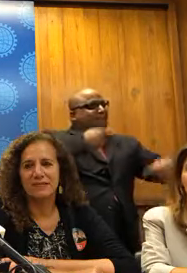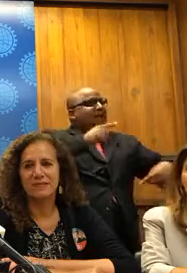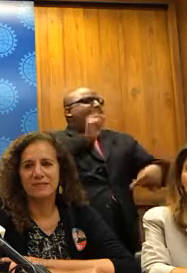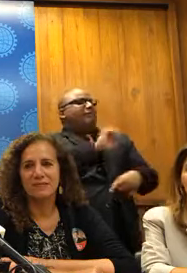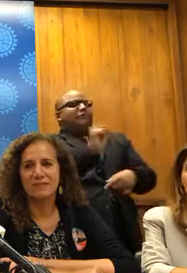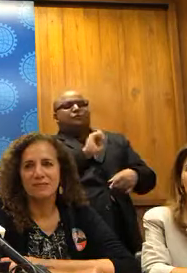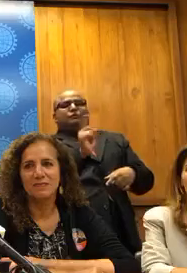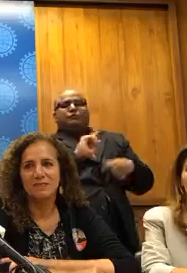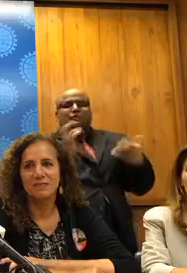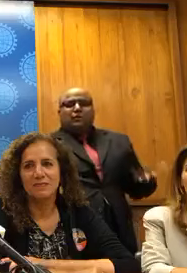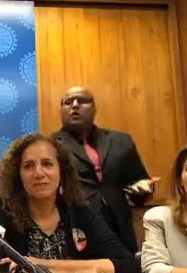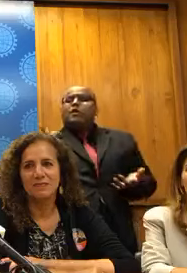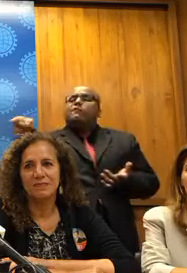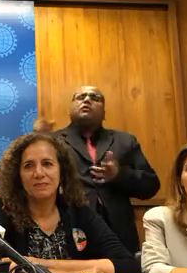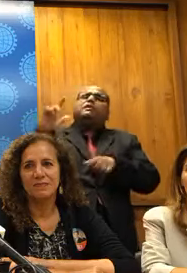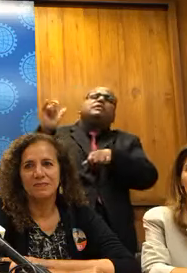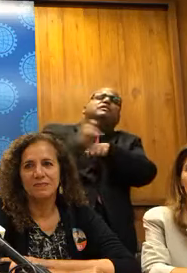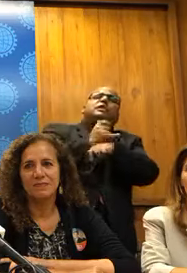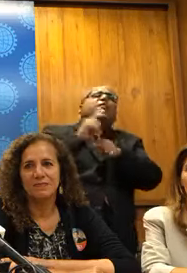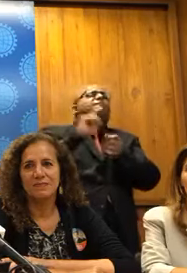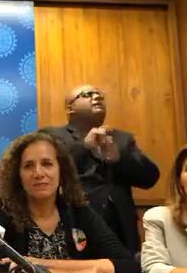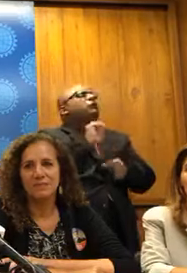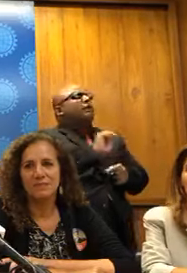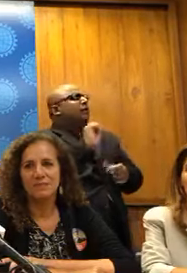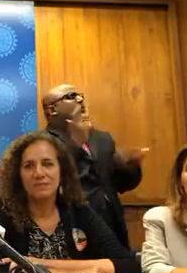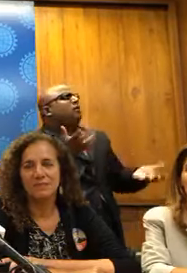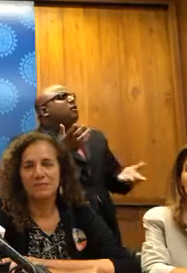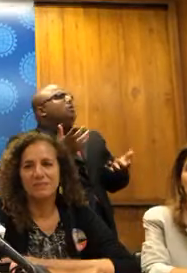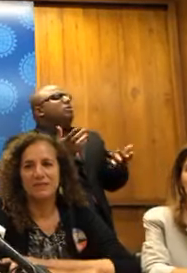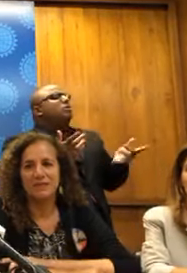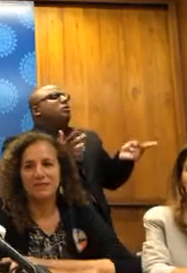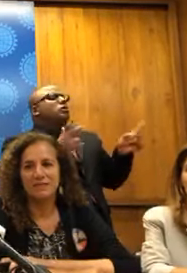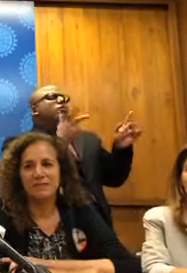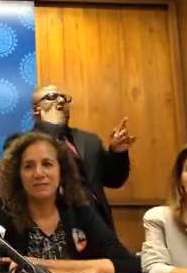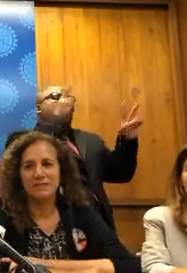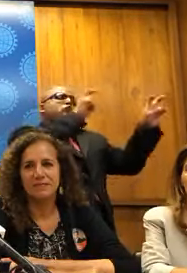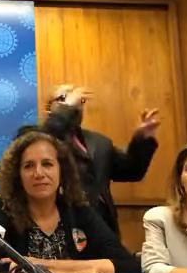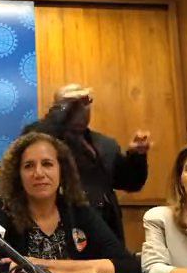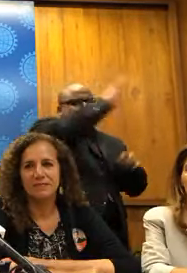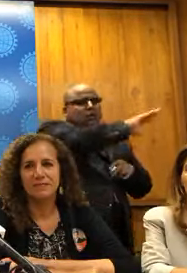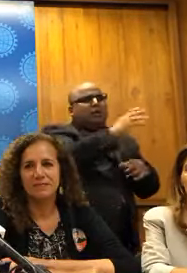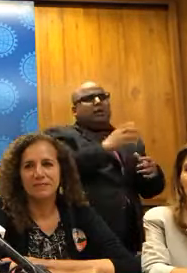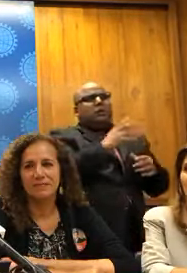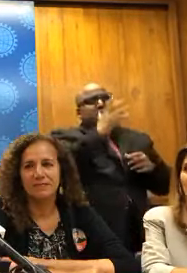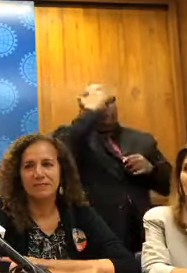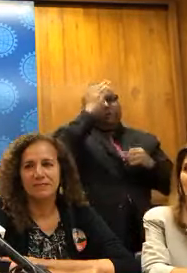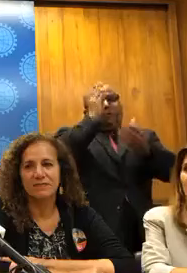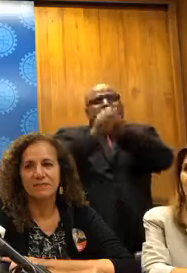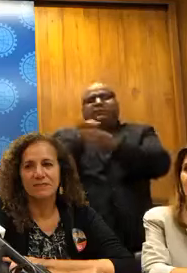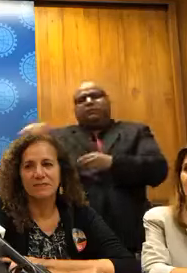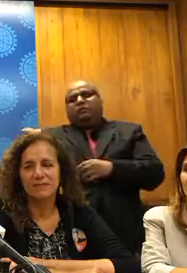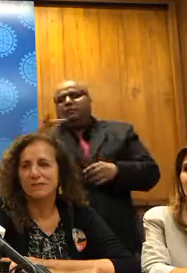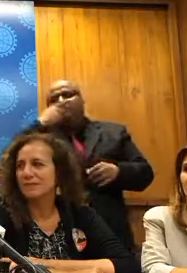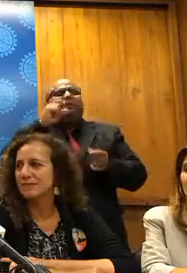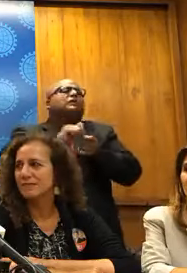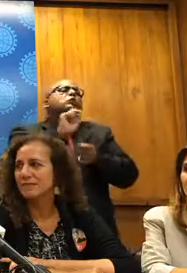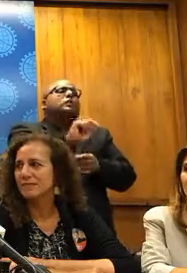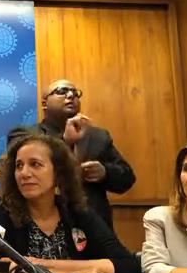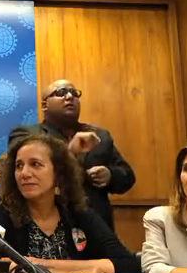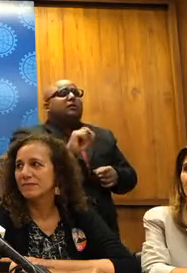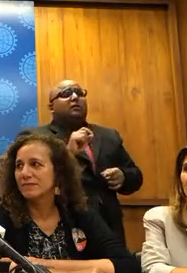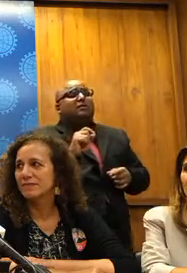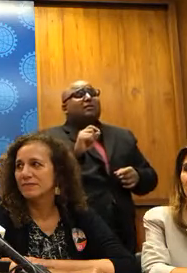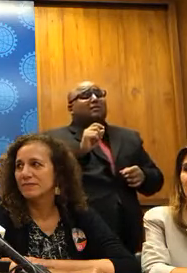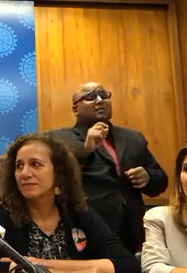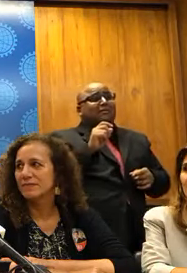com o colega perguntou qual vai ser a sua estratégia diante dessa afirmação do Bolsonaro e do Gustavo Bebiano, de que vai processar o senhor. Não, quem está